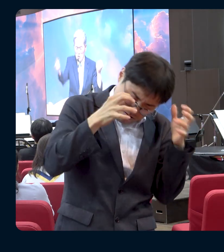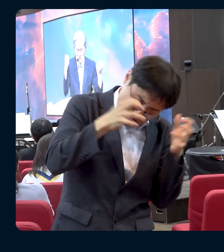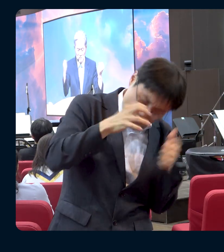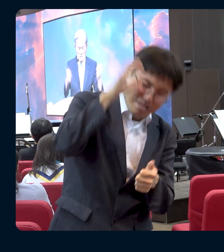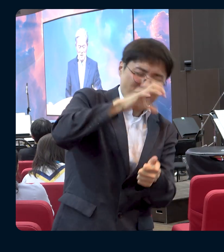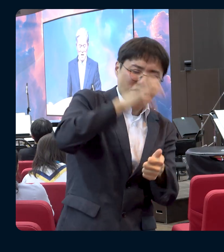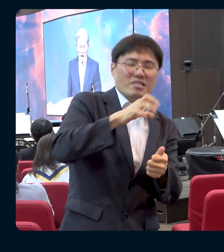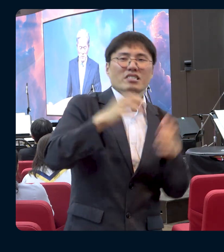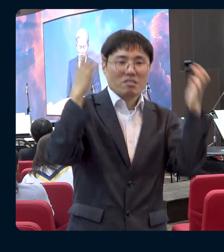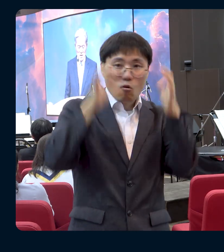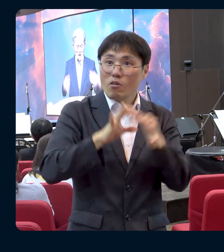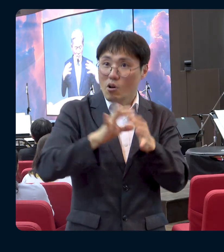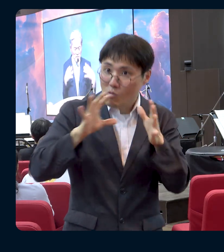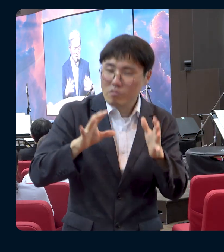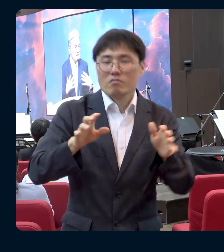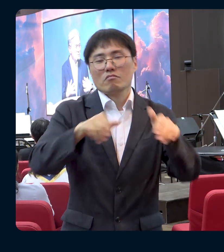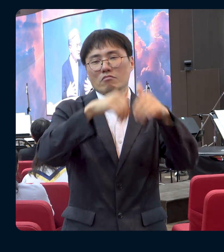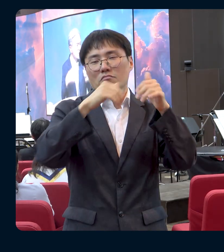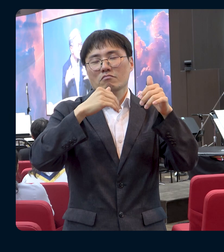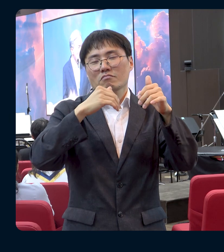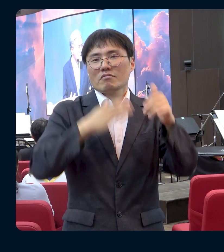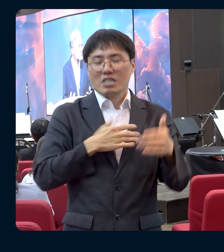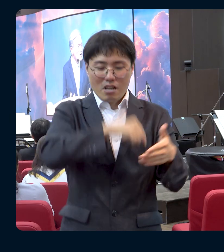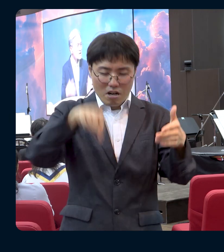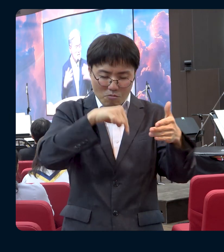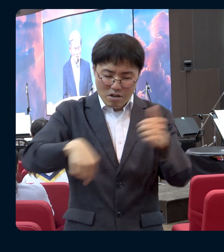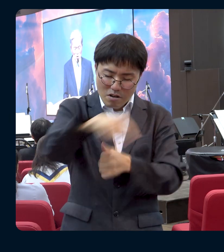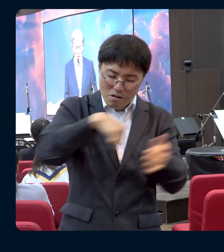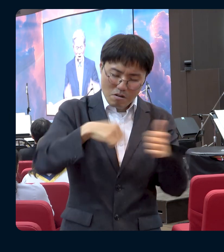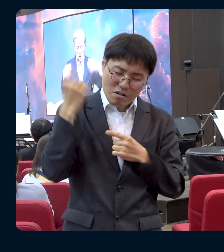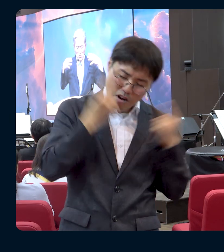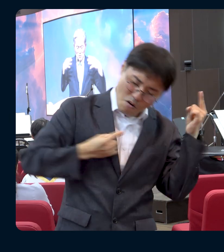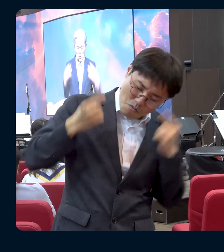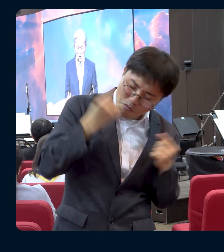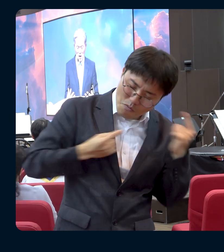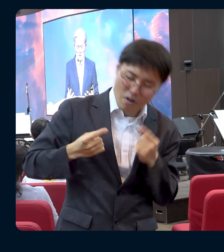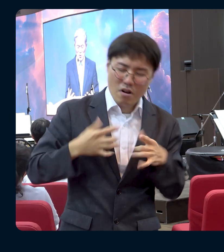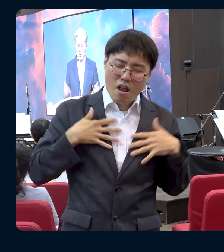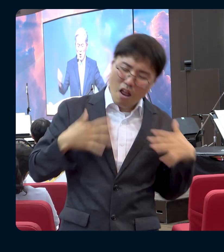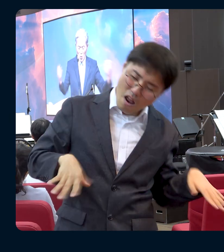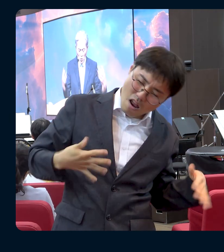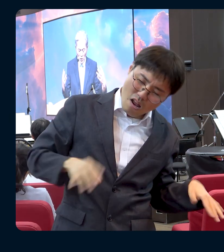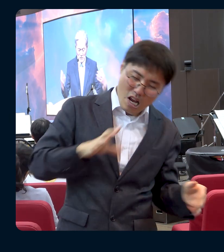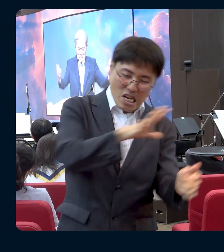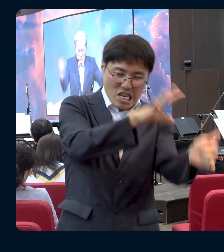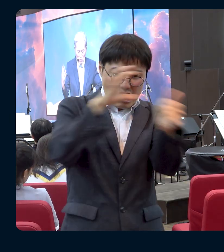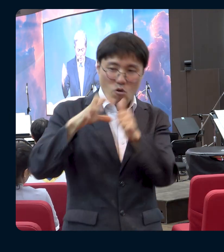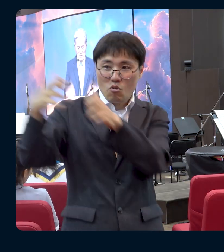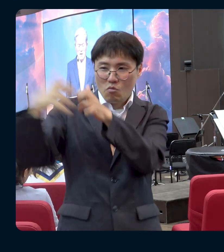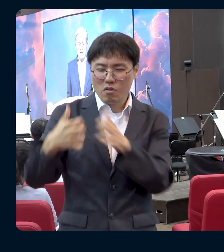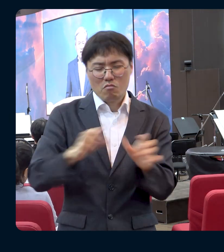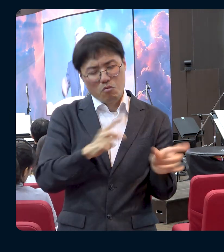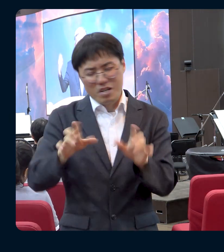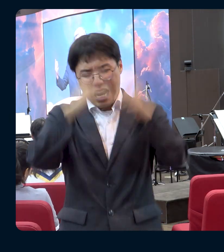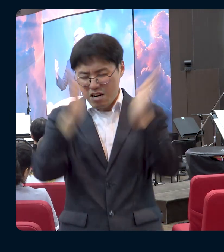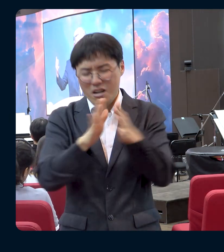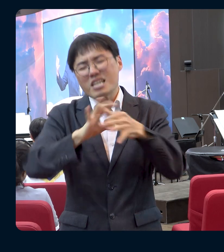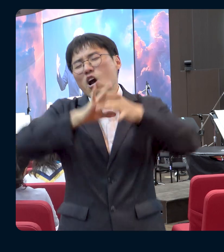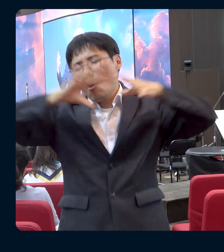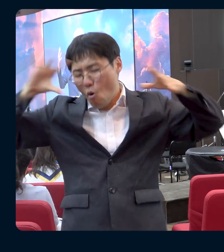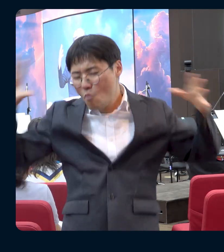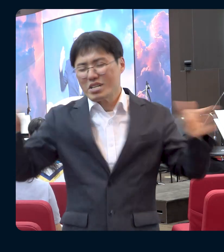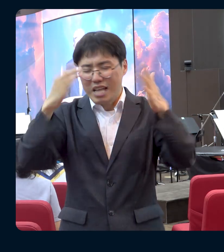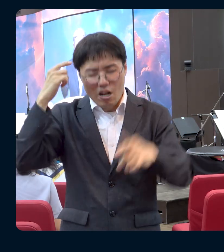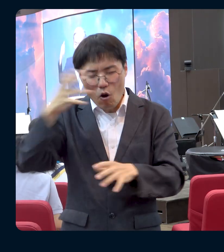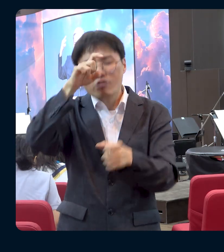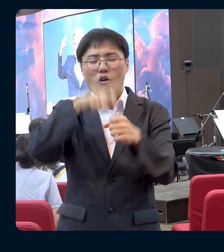오는 시련이든, 아니면 우리의 내면의 상함과 상처와 어떤 연약함을 이용해서 공격하는 그런 것이든 간에, 그게